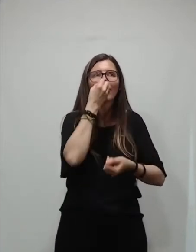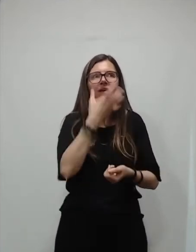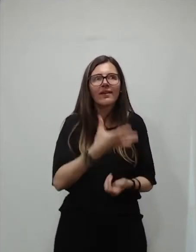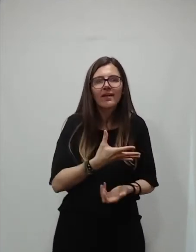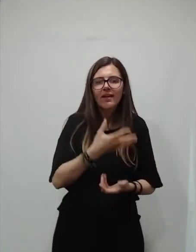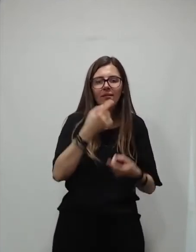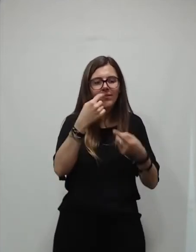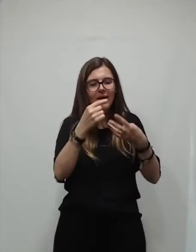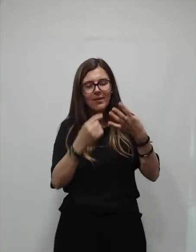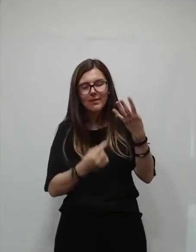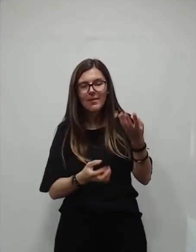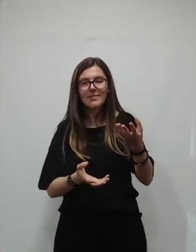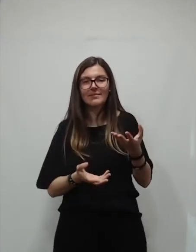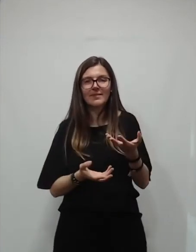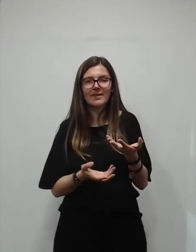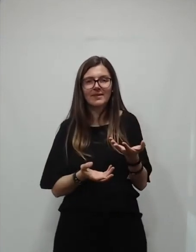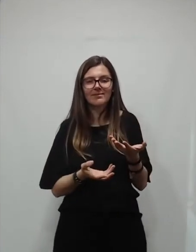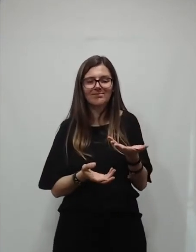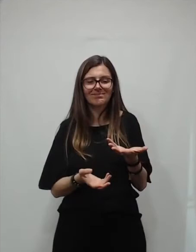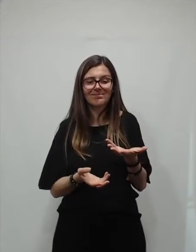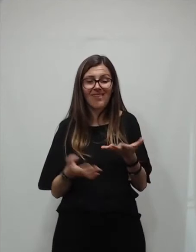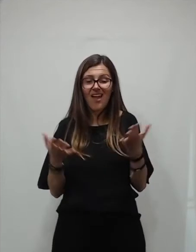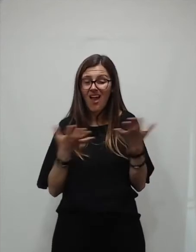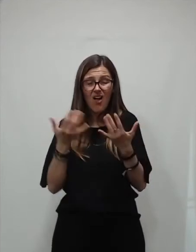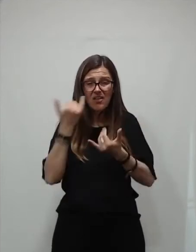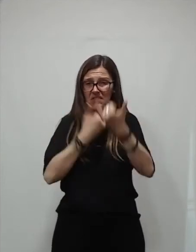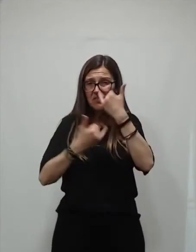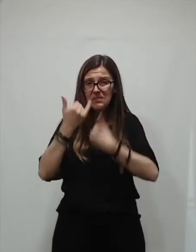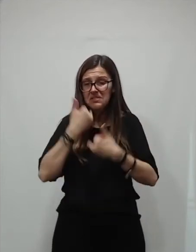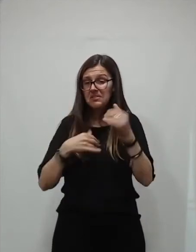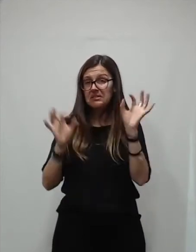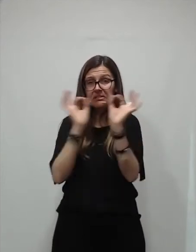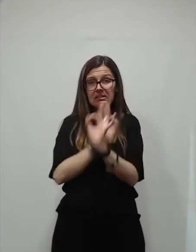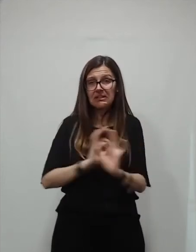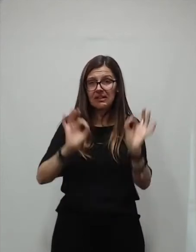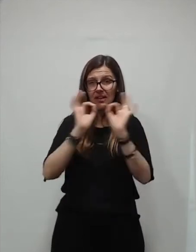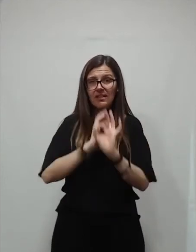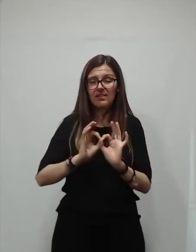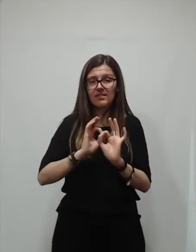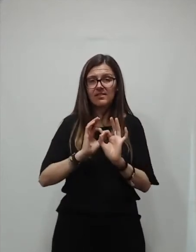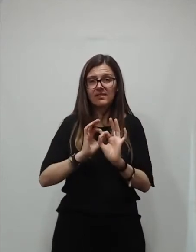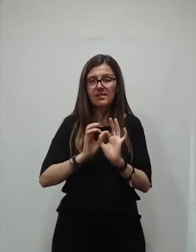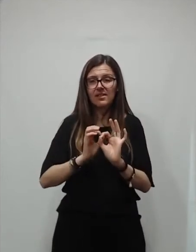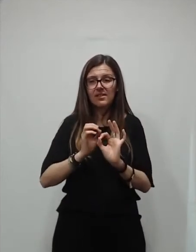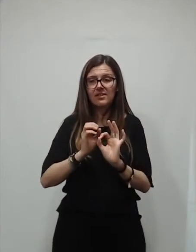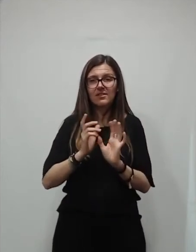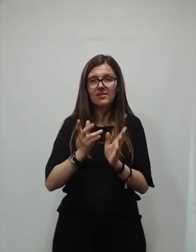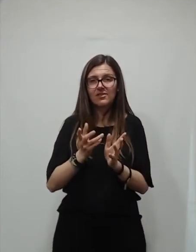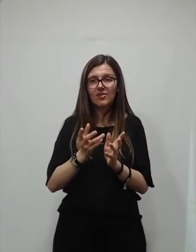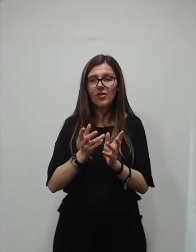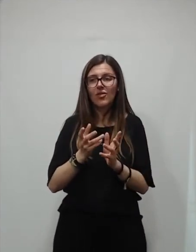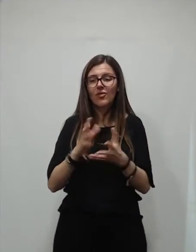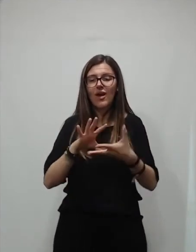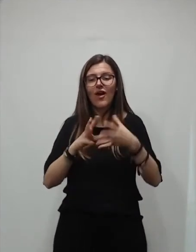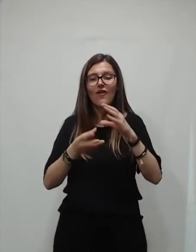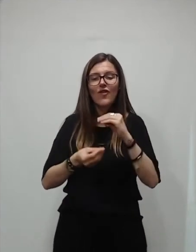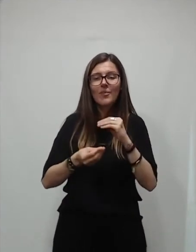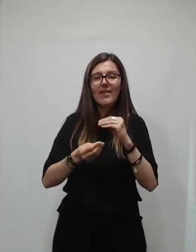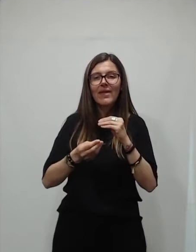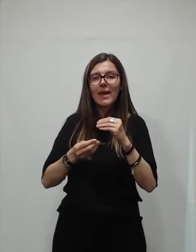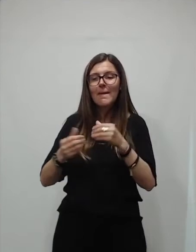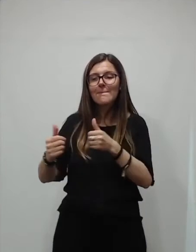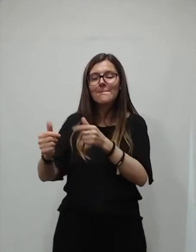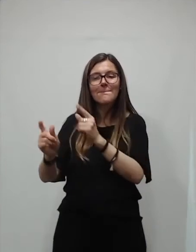están institucionalizadas estas personas, estos pacientes judiciales, como le han llamado usualmente.